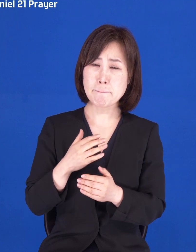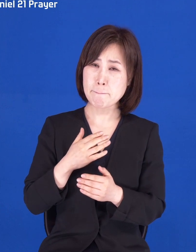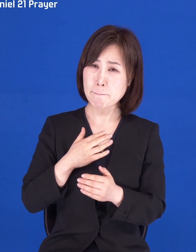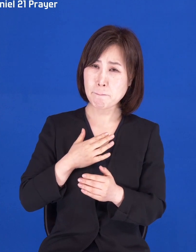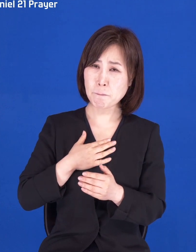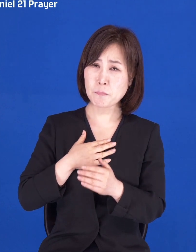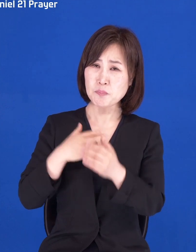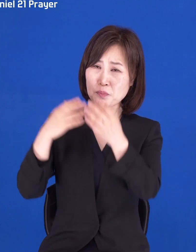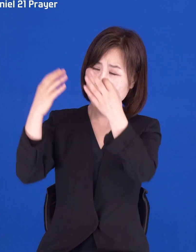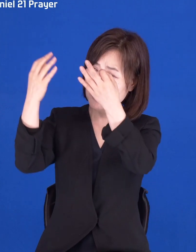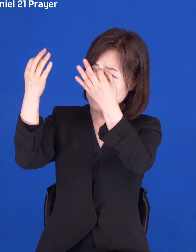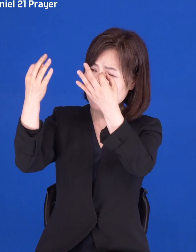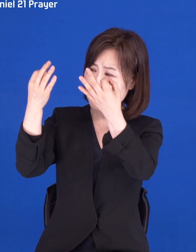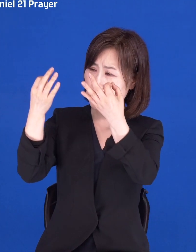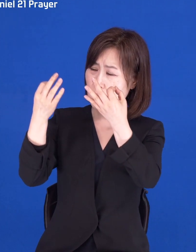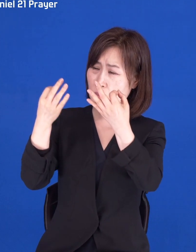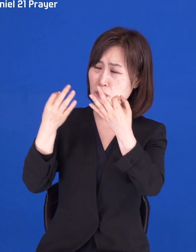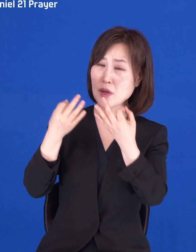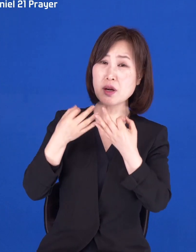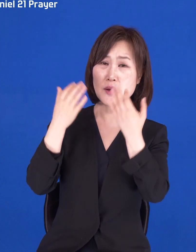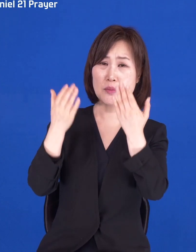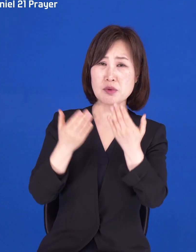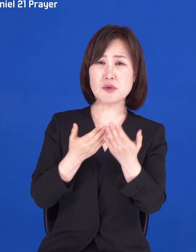날 돌아보소